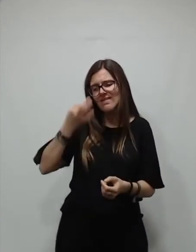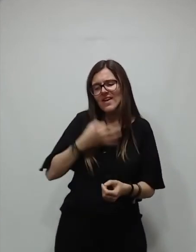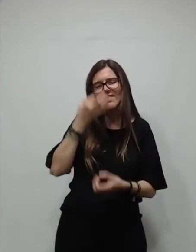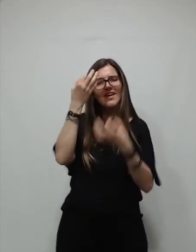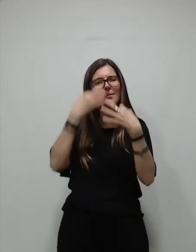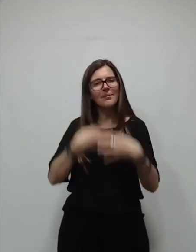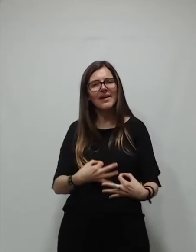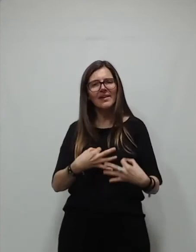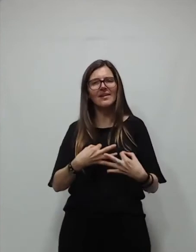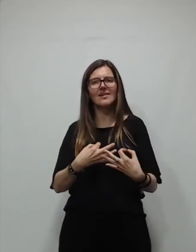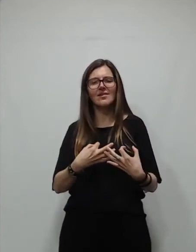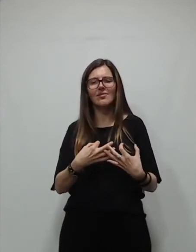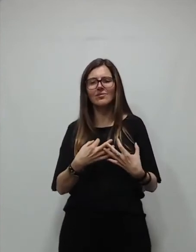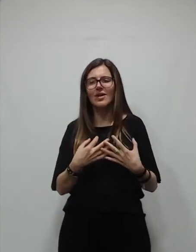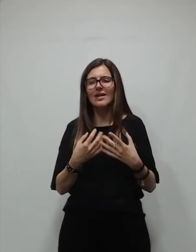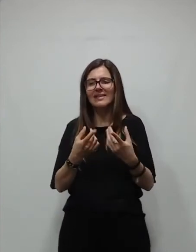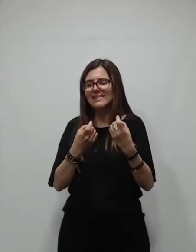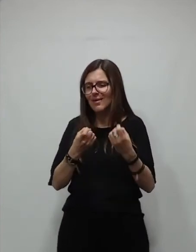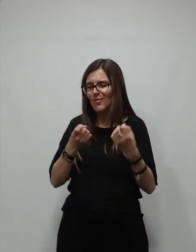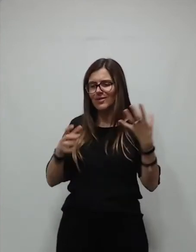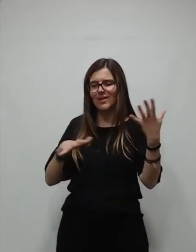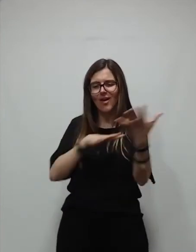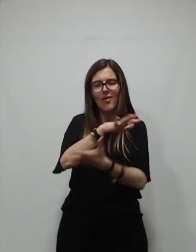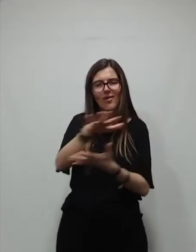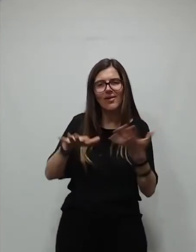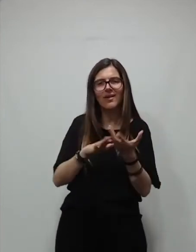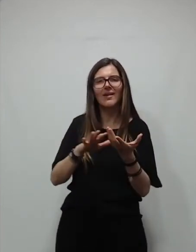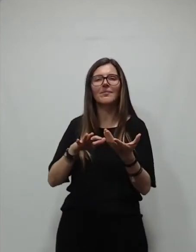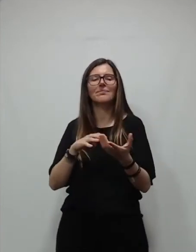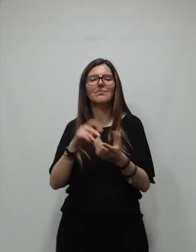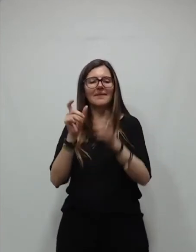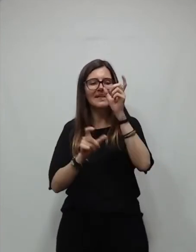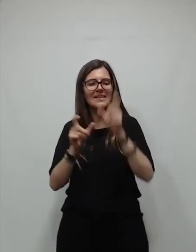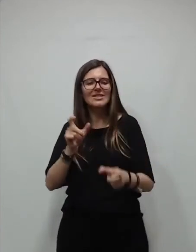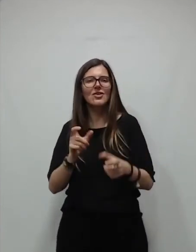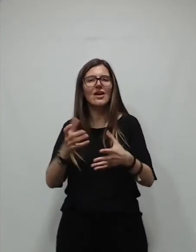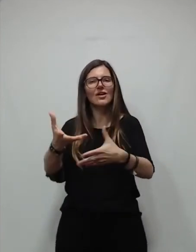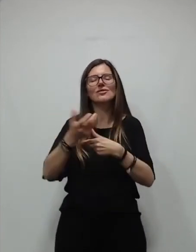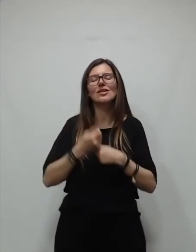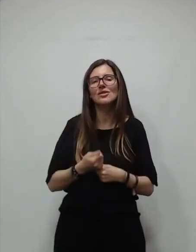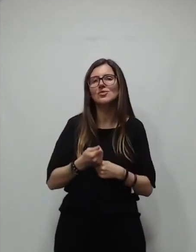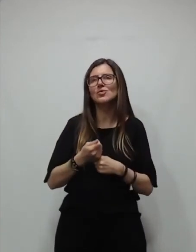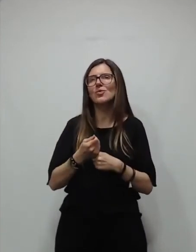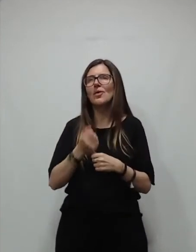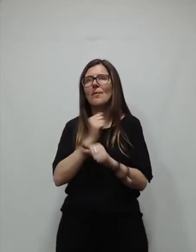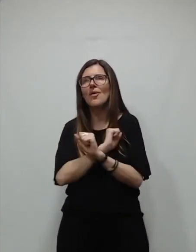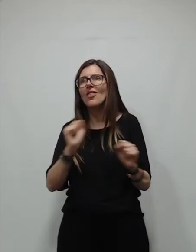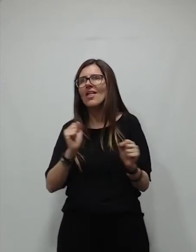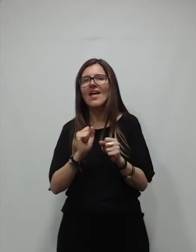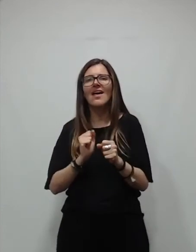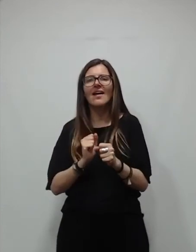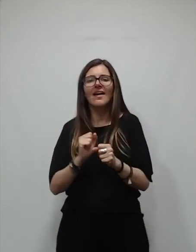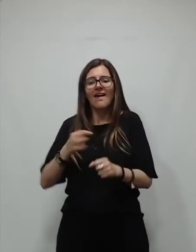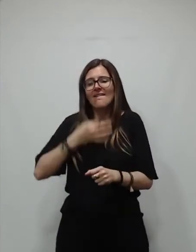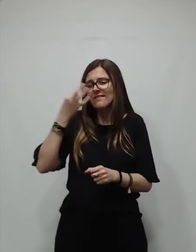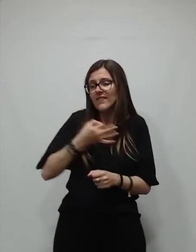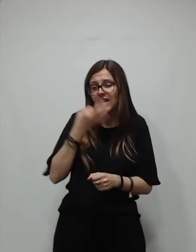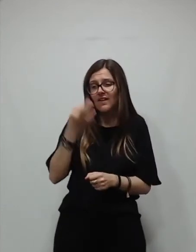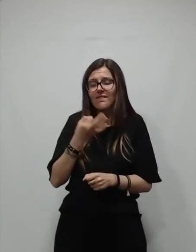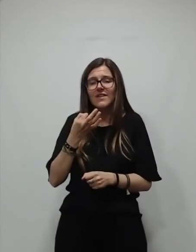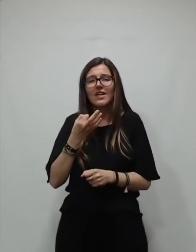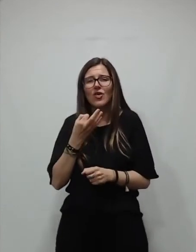enclave comunitario, con enclave lo que significa vivir dignamente, con todos los aspectos básicos de la vida